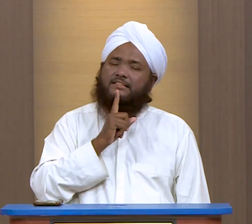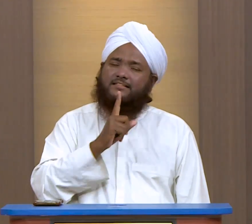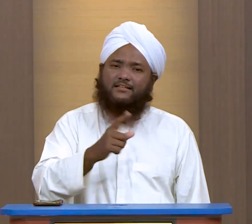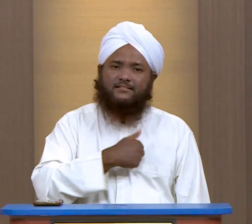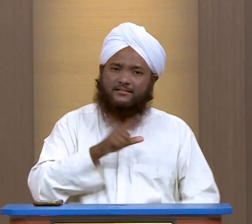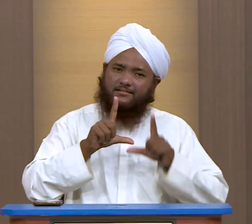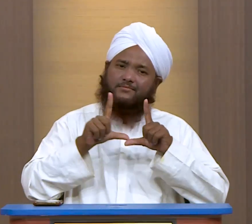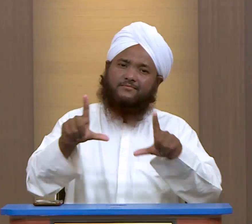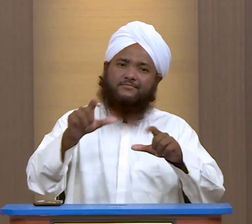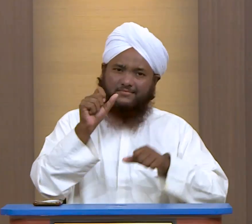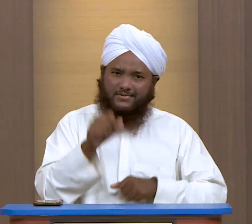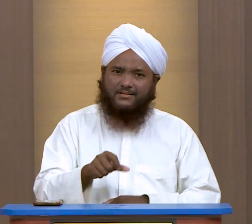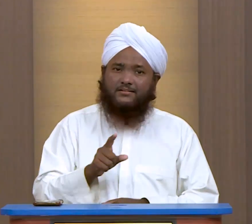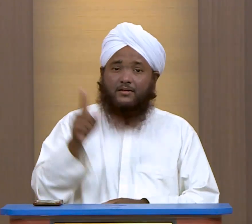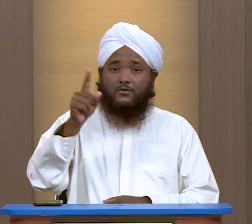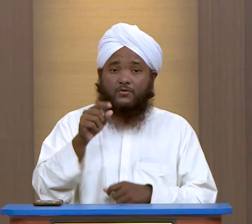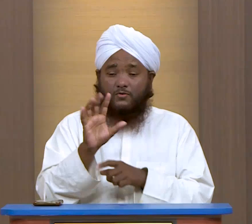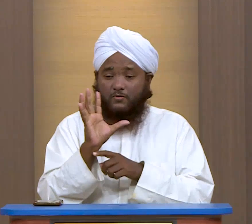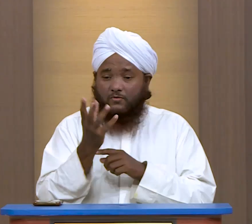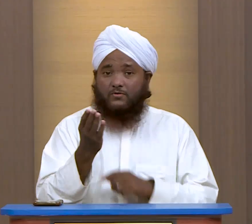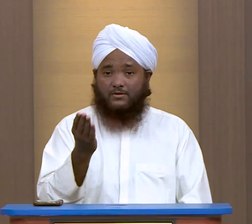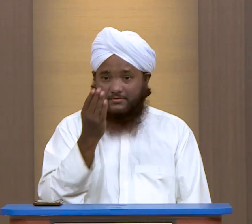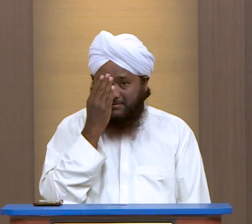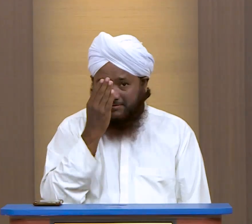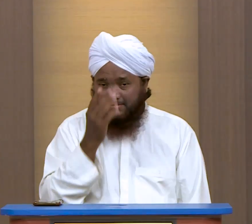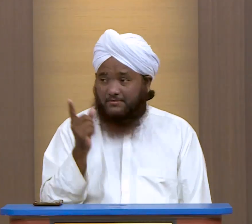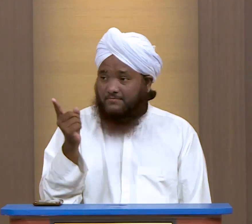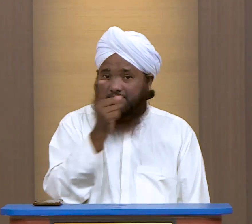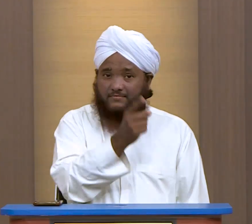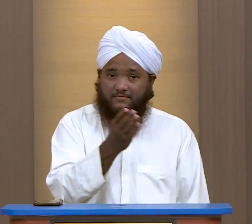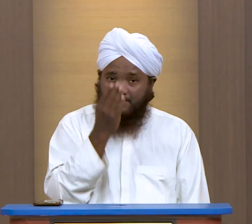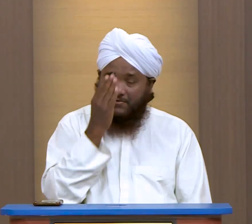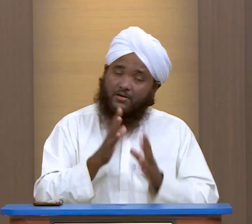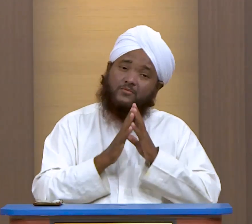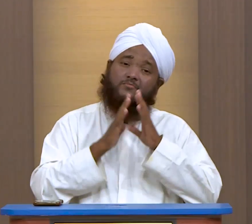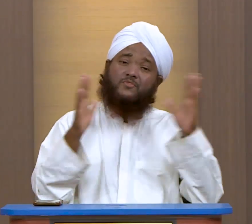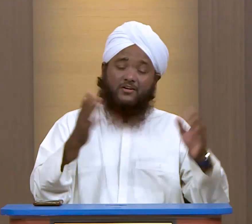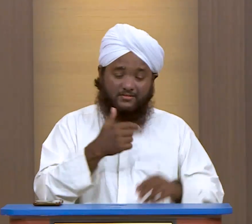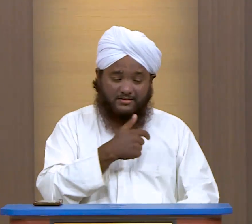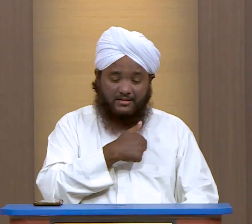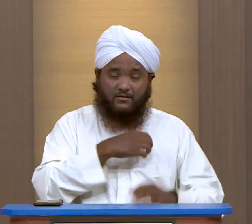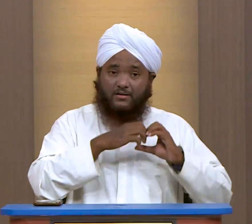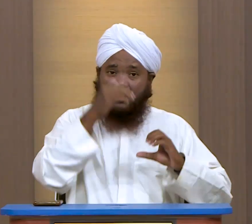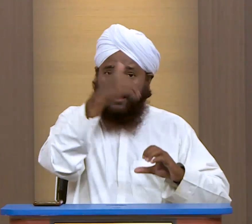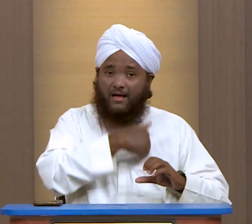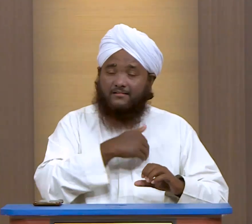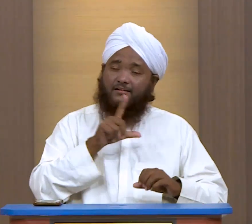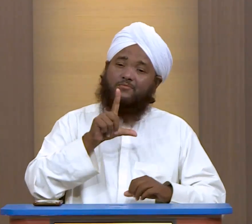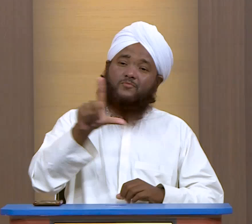ہیں تو معاشرے میں عزت و وقار کی نگاہ سے دیکھے جاتے ہیں، لوگوں کے دلوں میں ان کی محبت پیدا ہوتی ہے اور